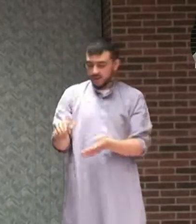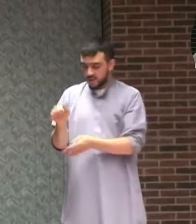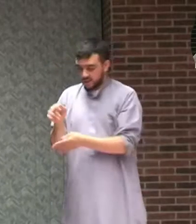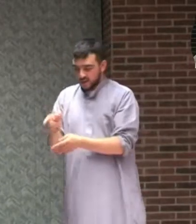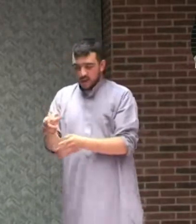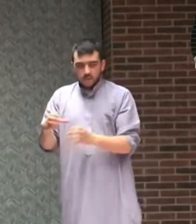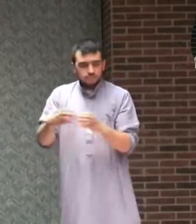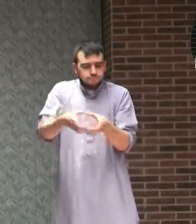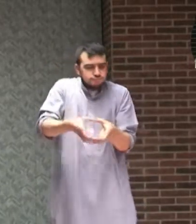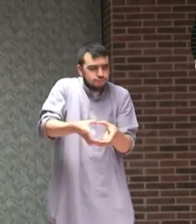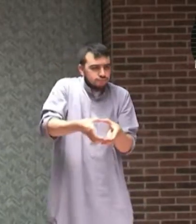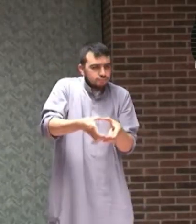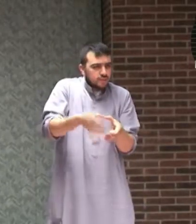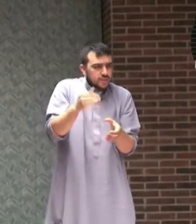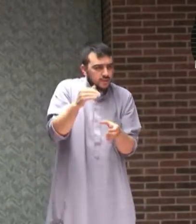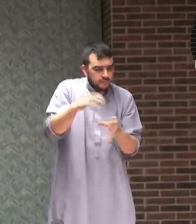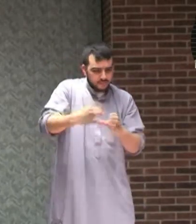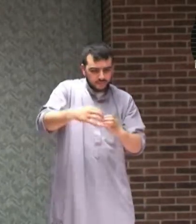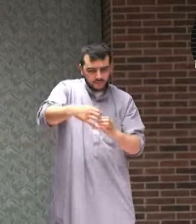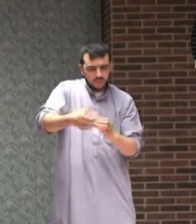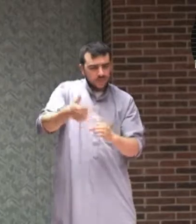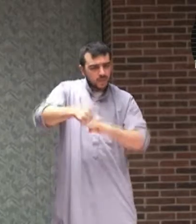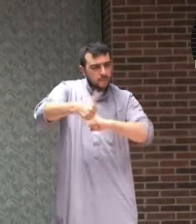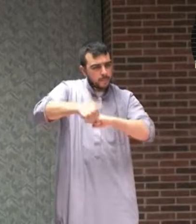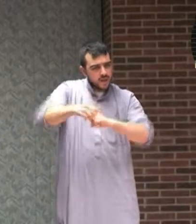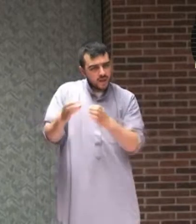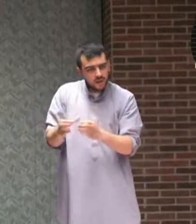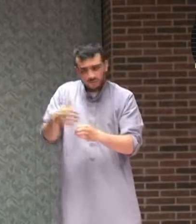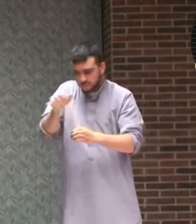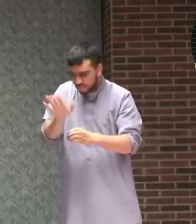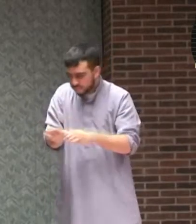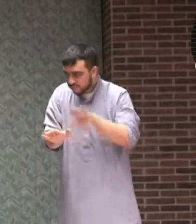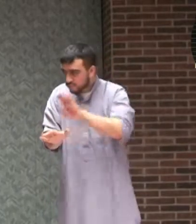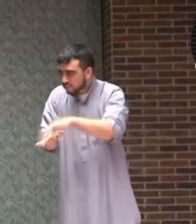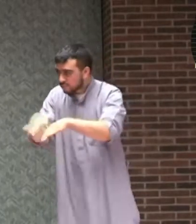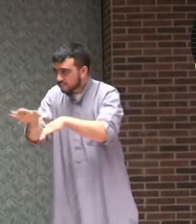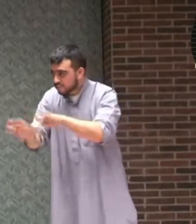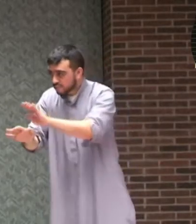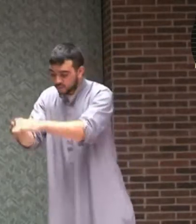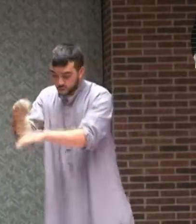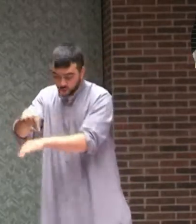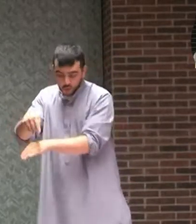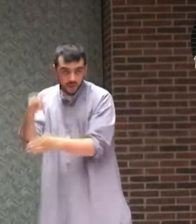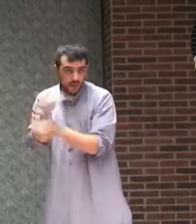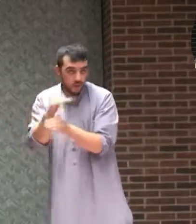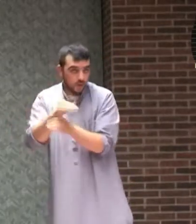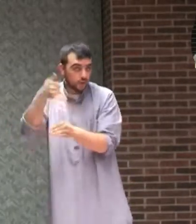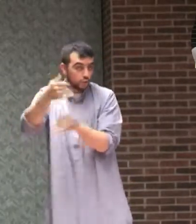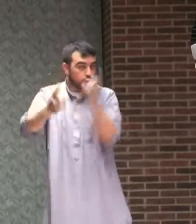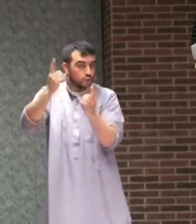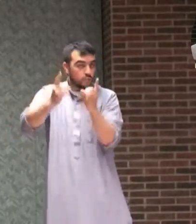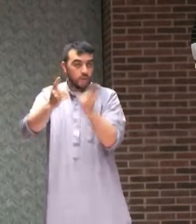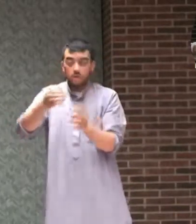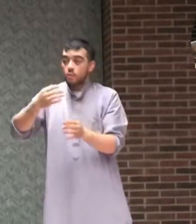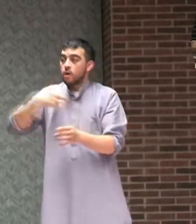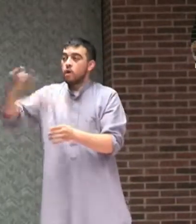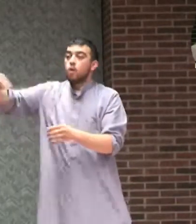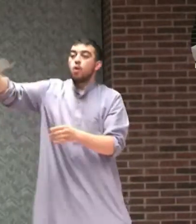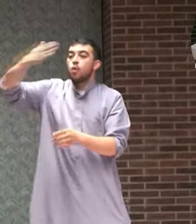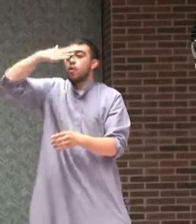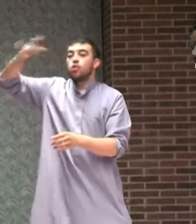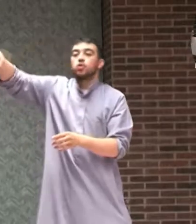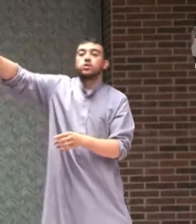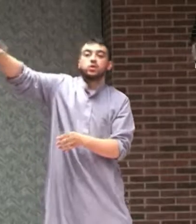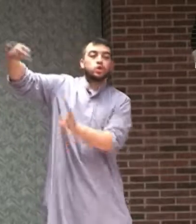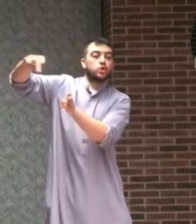soit les pavés, ou que ce soit les arbres, ou que ce soit les gens même, ou que ce soit les murs à côté desquels nous